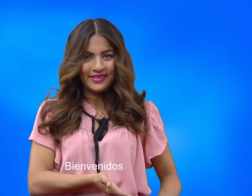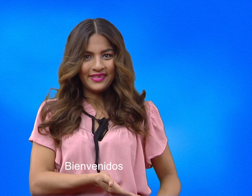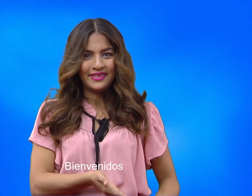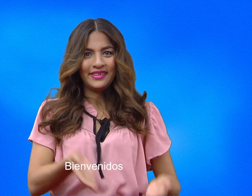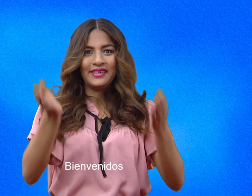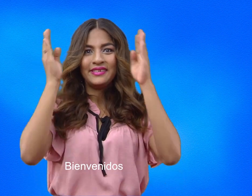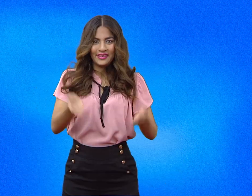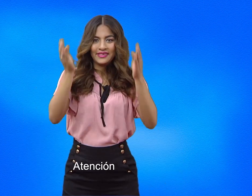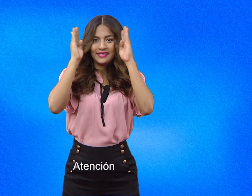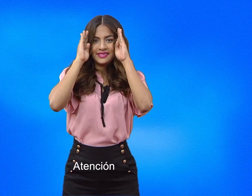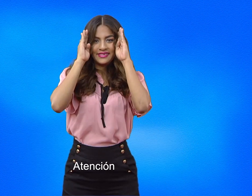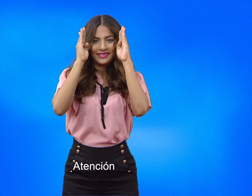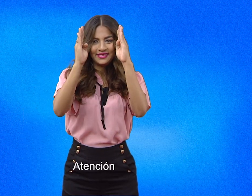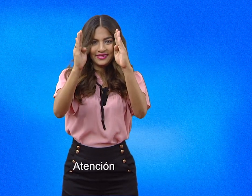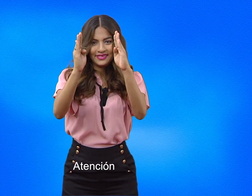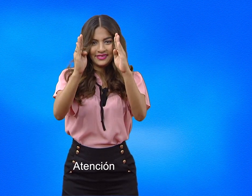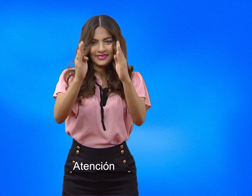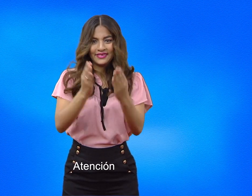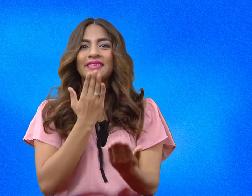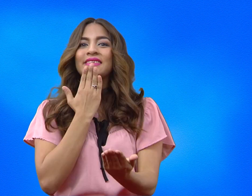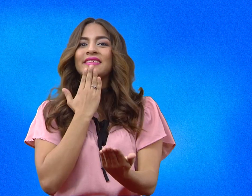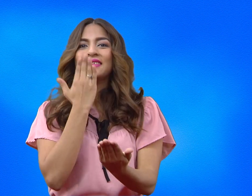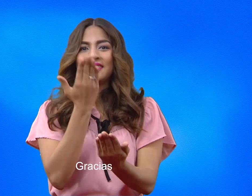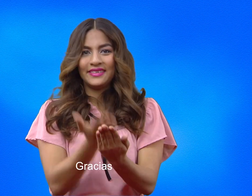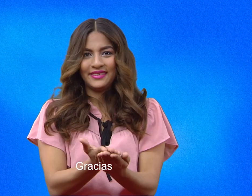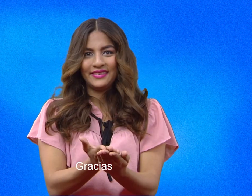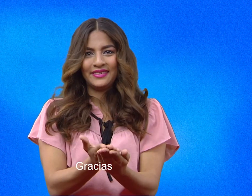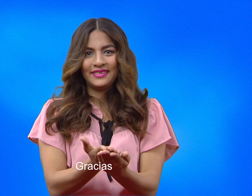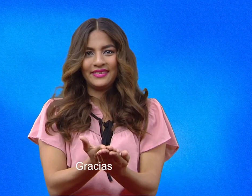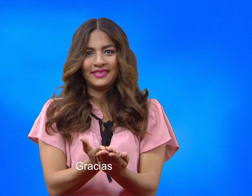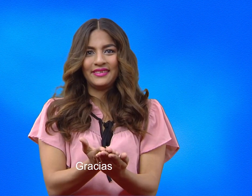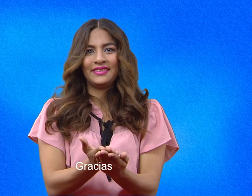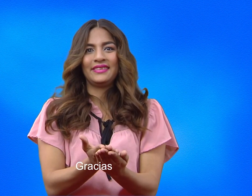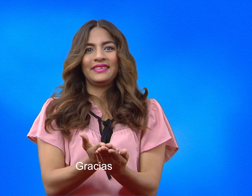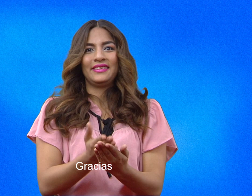Bienvenidos. Atención. Gracias.